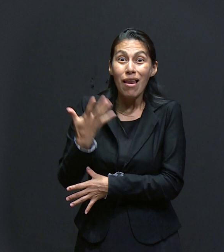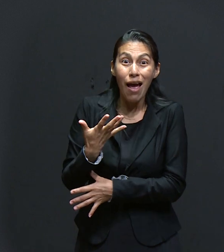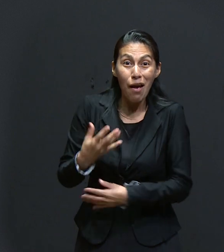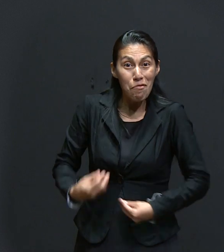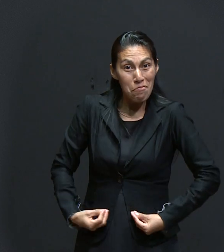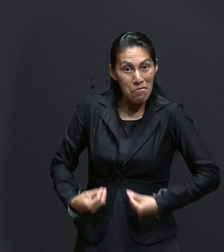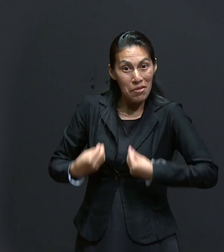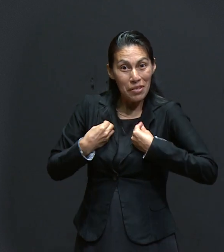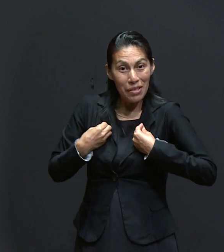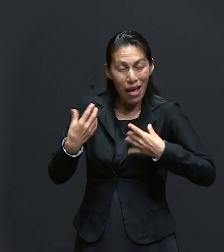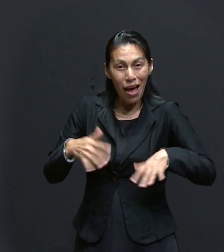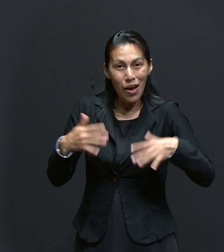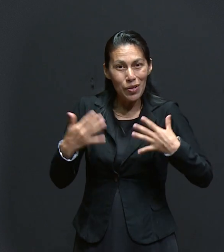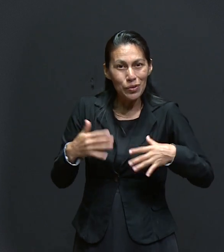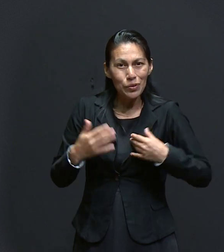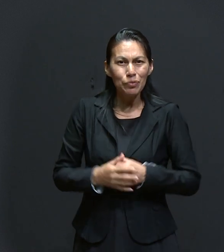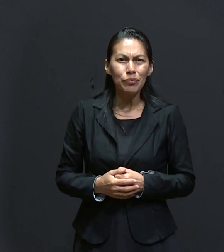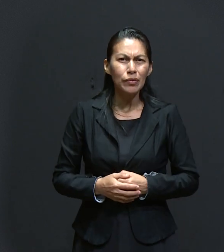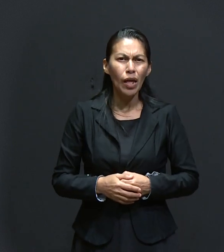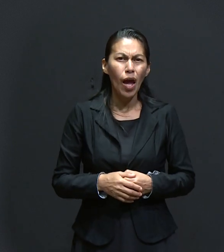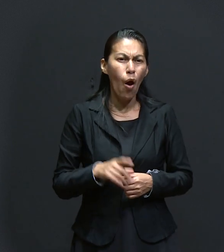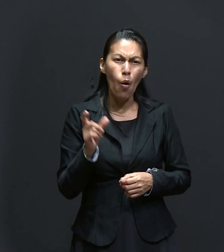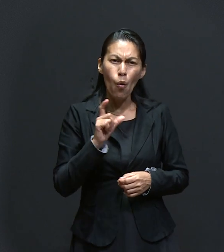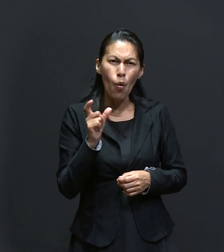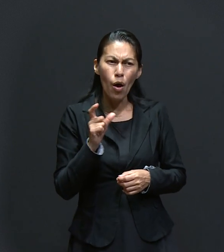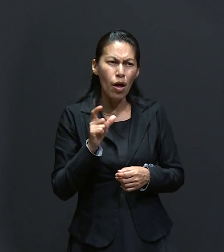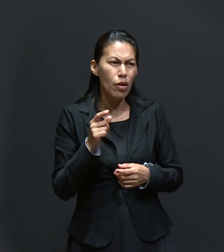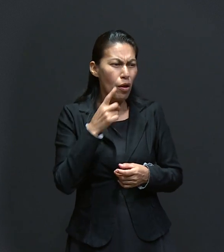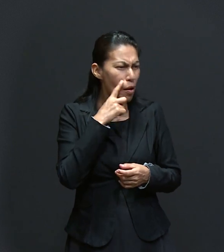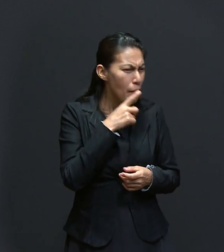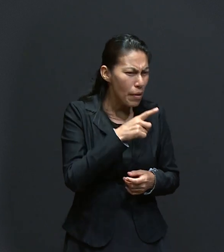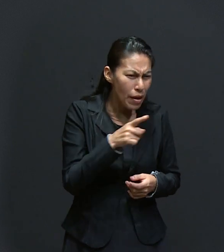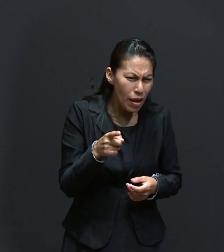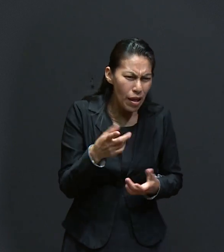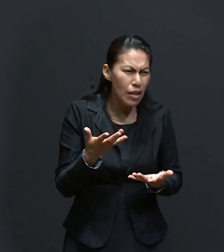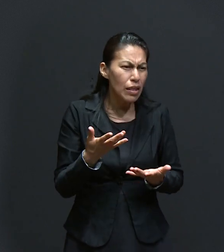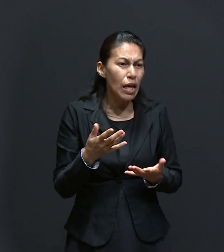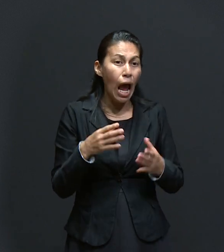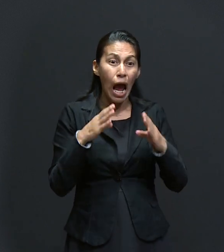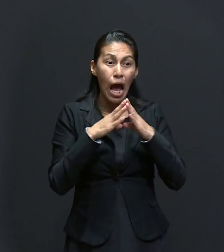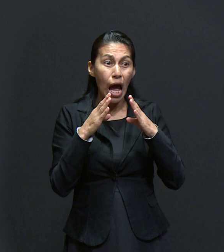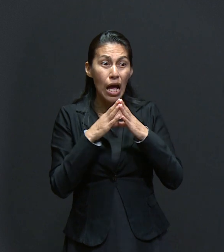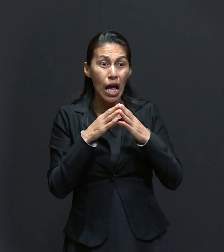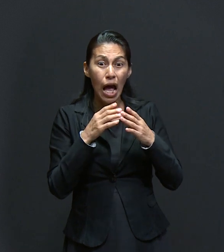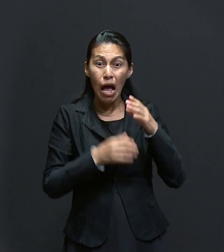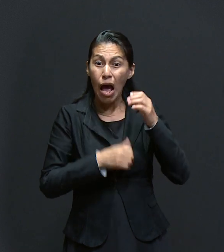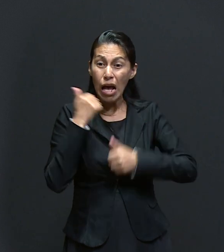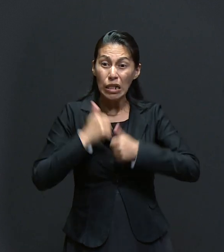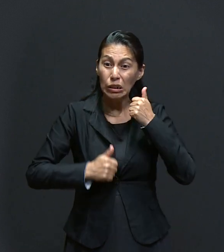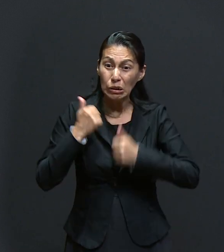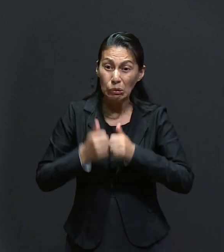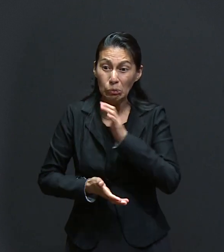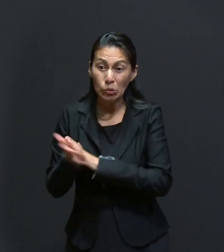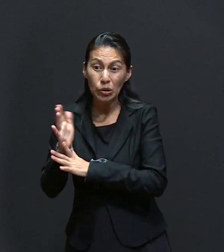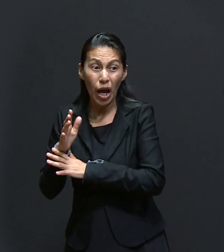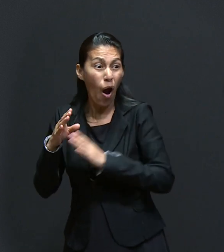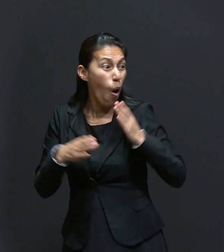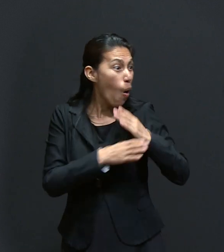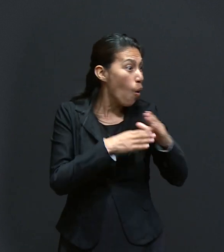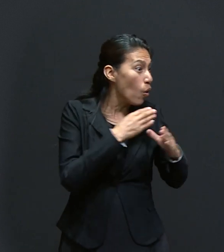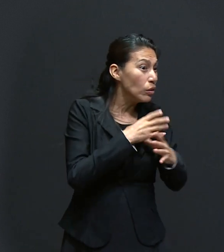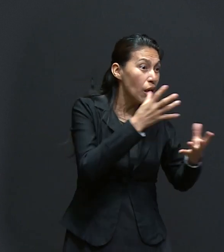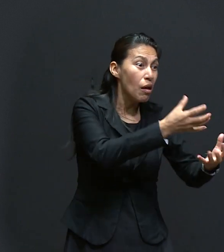es un milagro tener vida y cuando llegan ahí vienen con así con ropa lo que como salieron lo que agarran a los